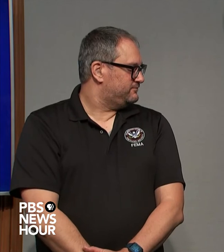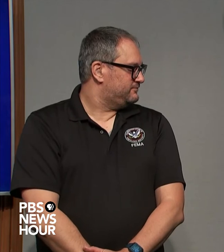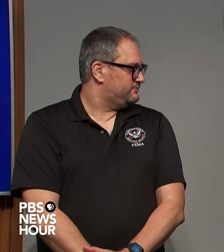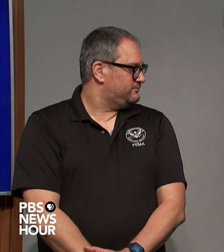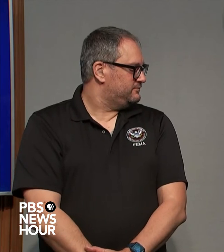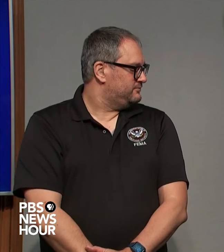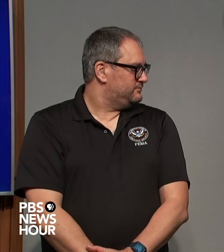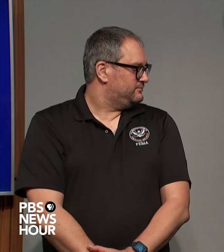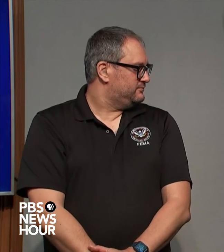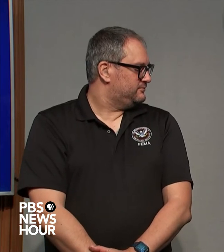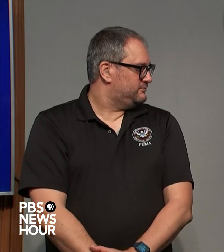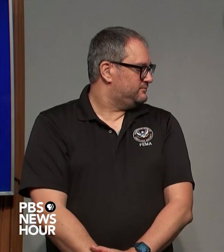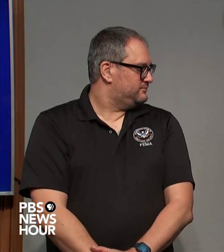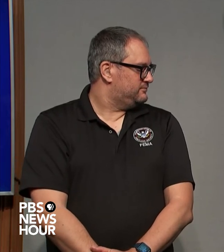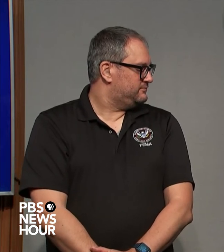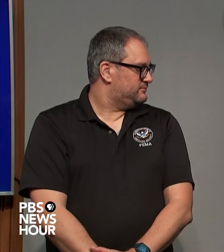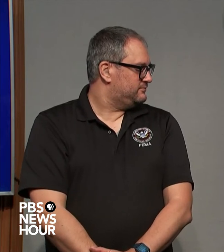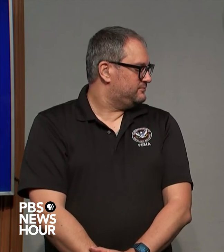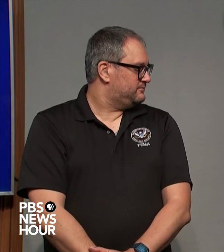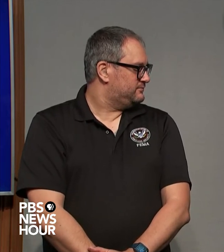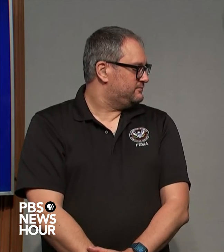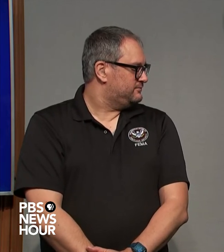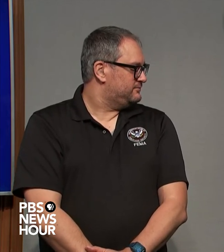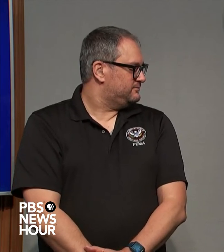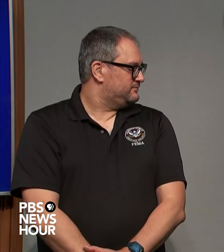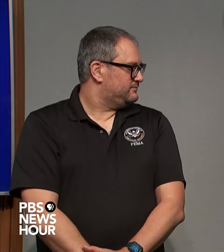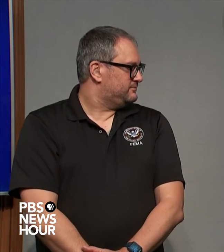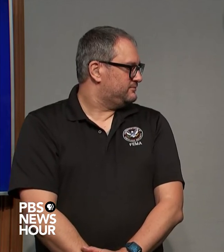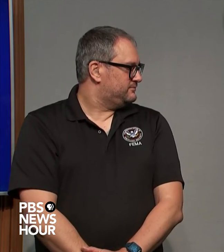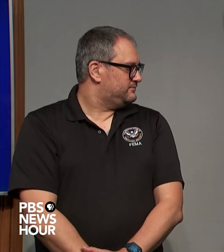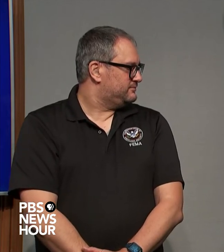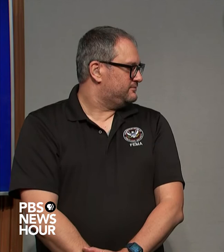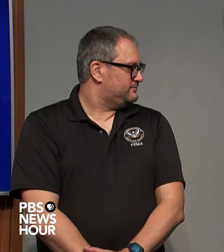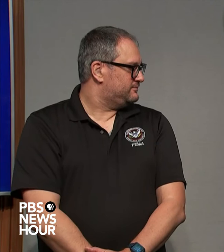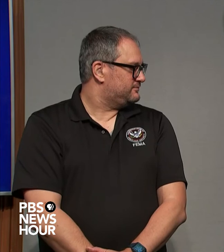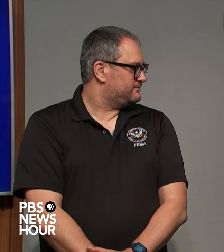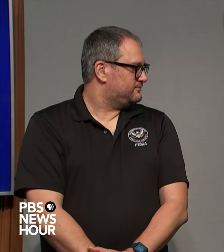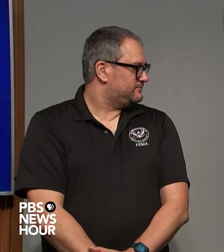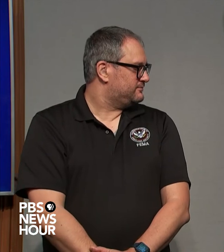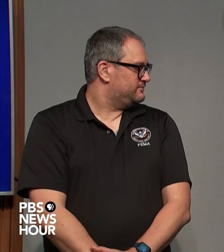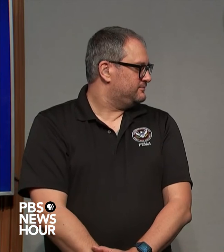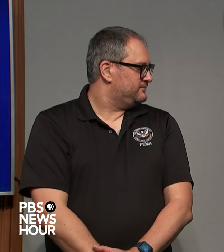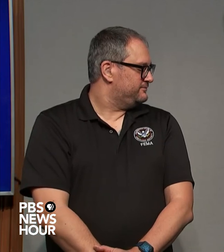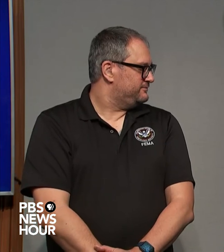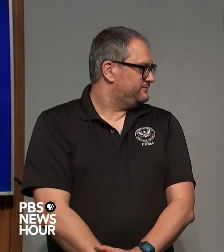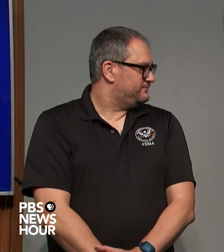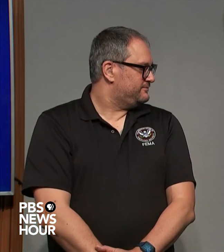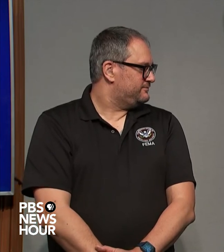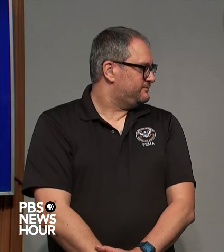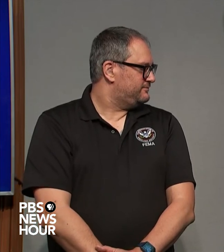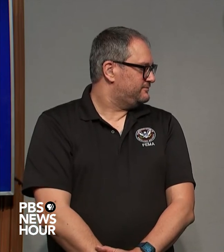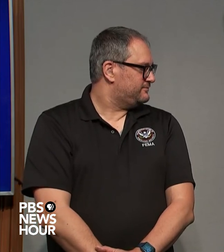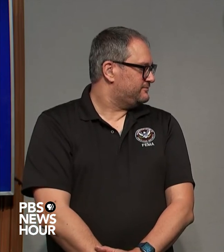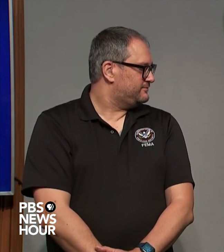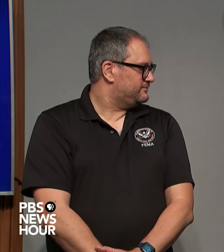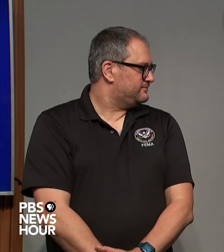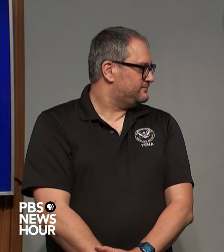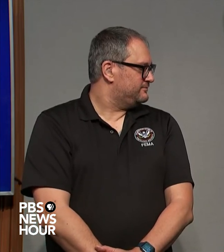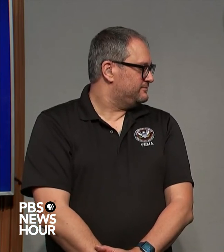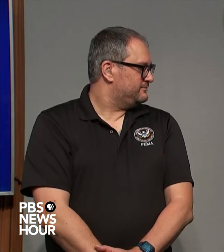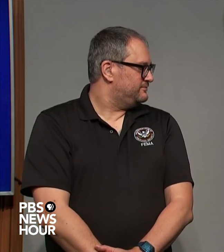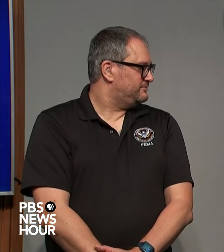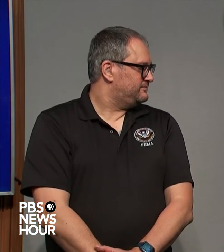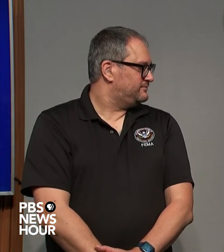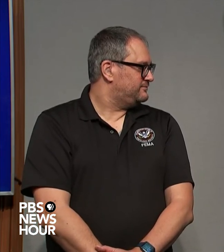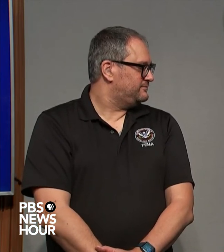3.5 millones de agua también en ese estado preposicionados para ser desplazados a la zona impactada y hay muchas